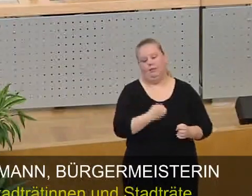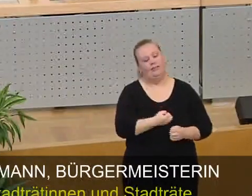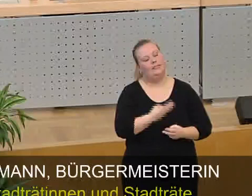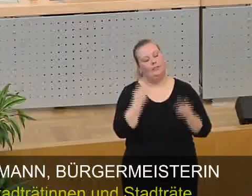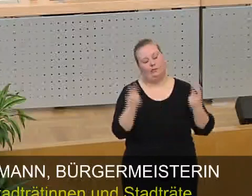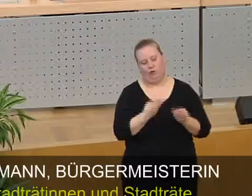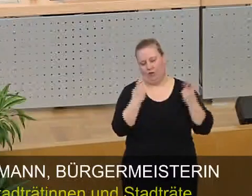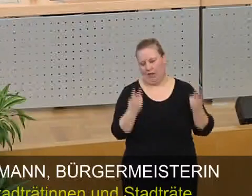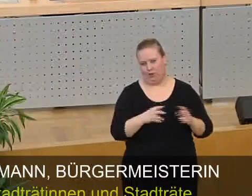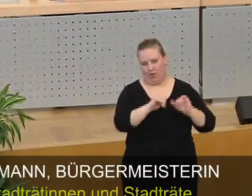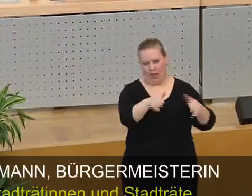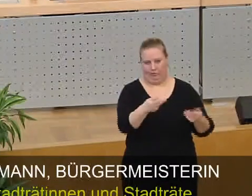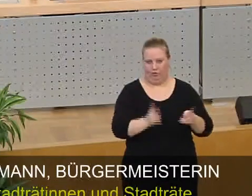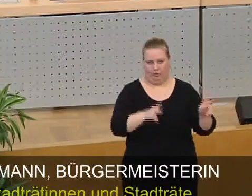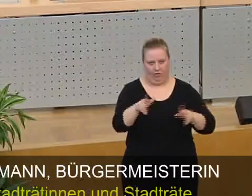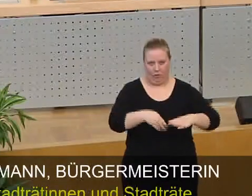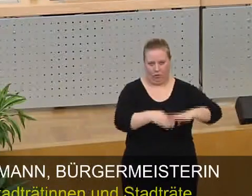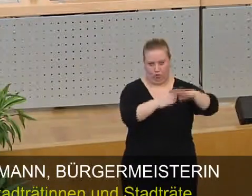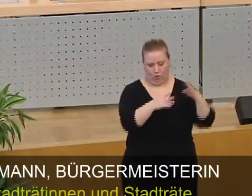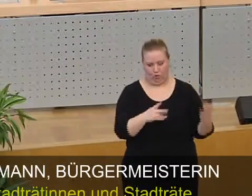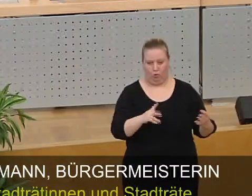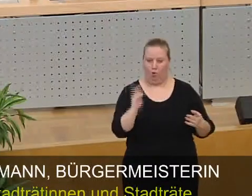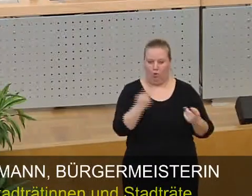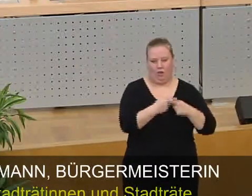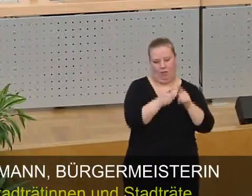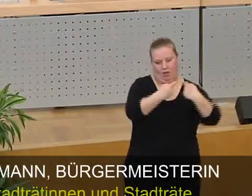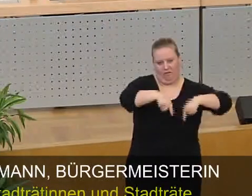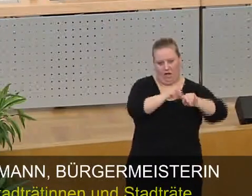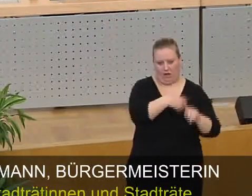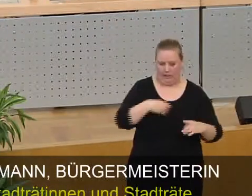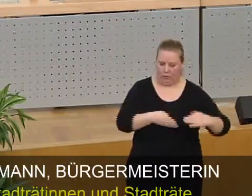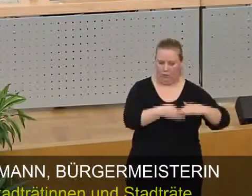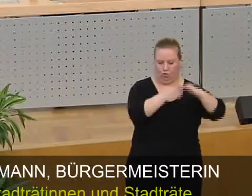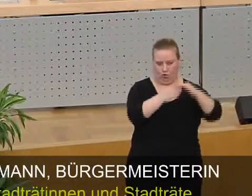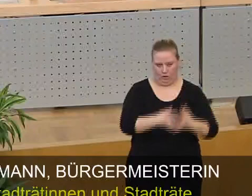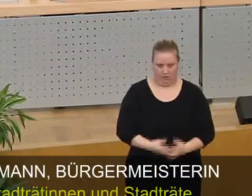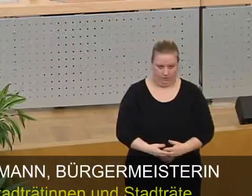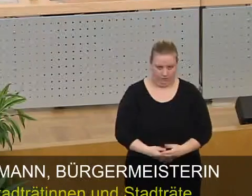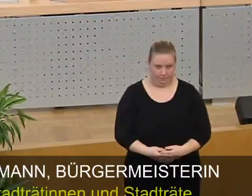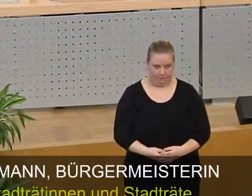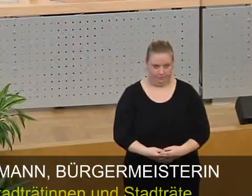die auch von der Stadtverwaltung und auch mit Hilfe des Mietervereins Dresden und Umgebung e.V.